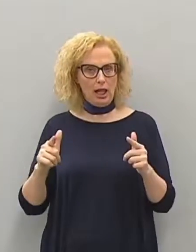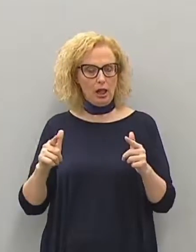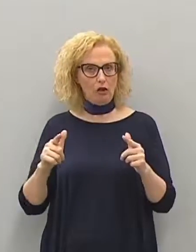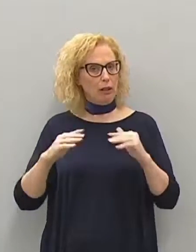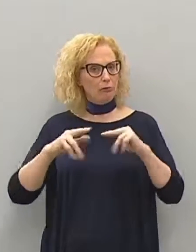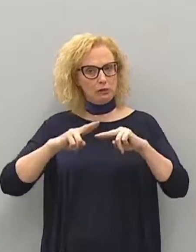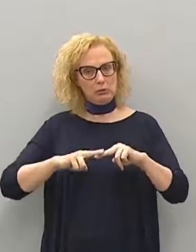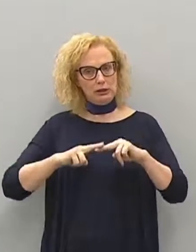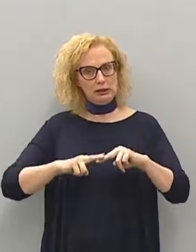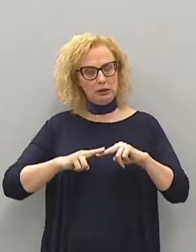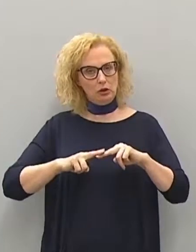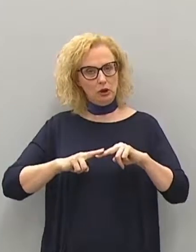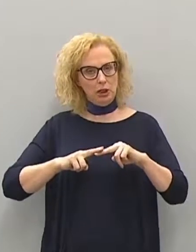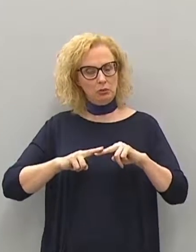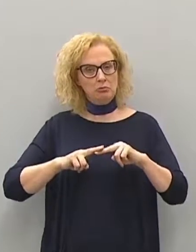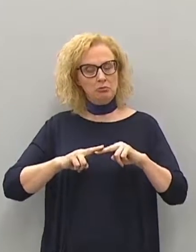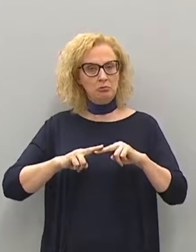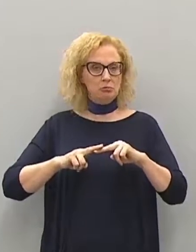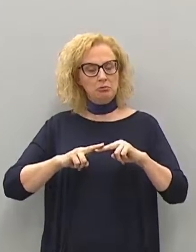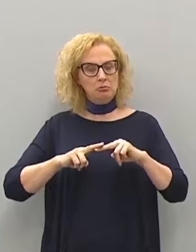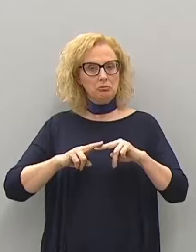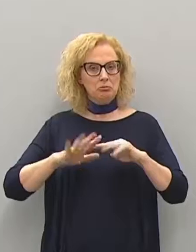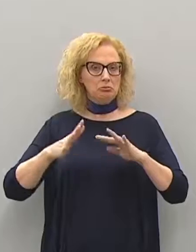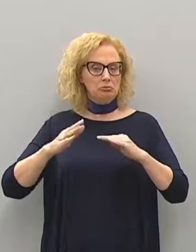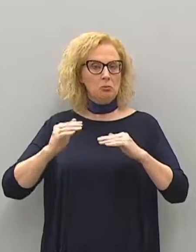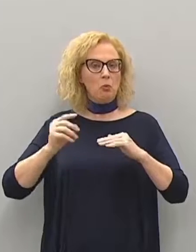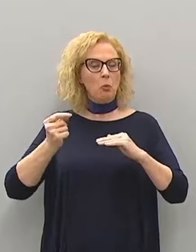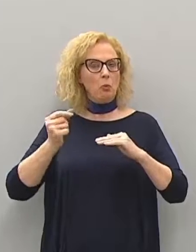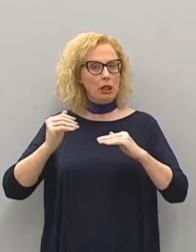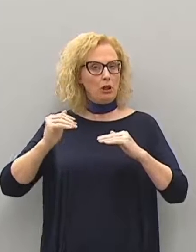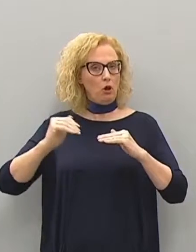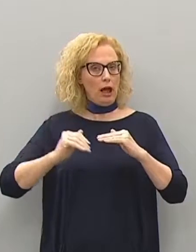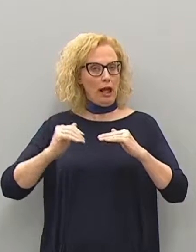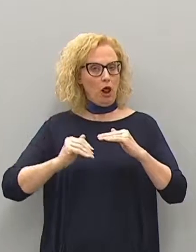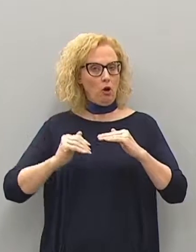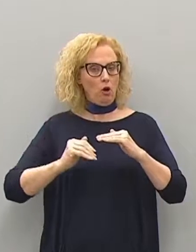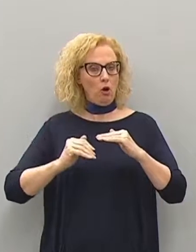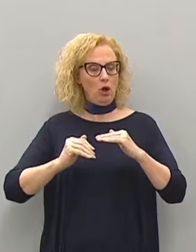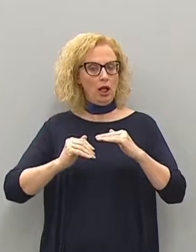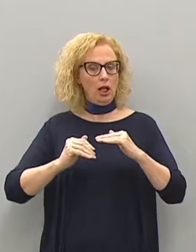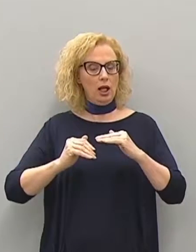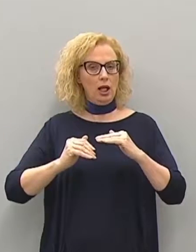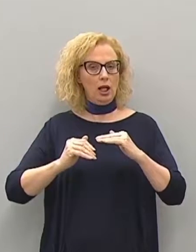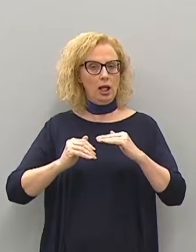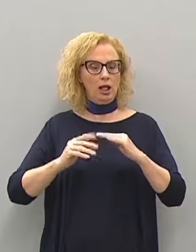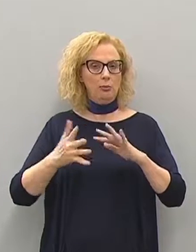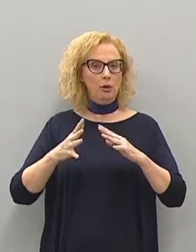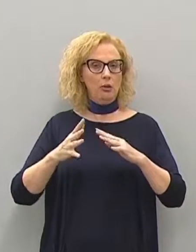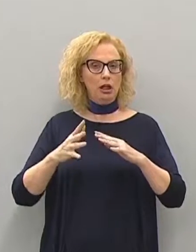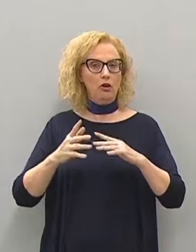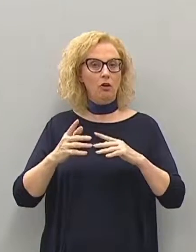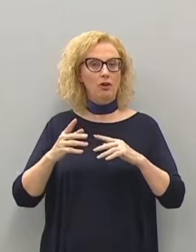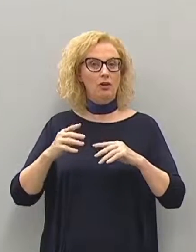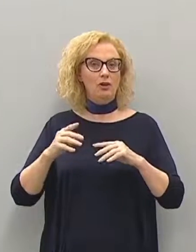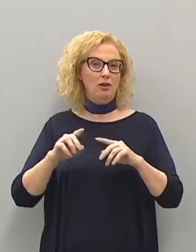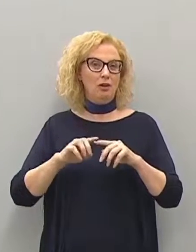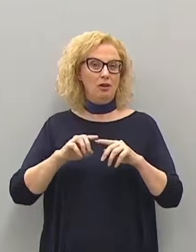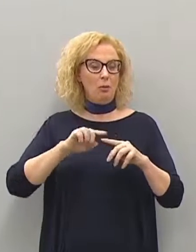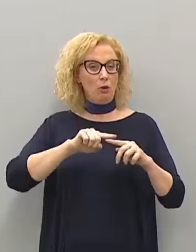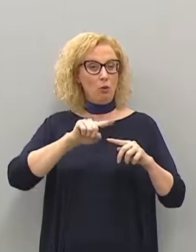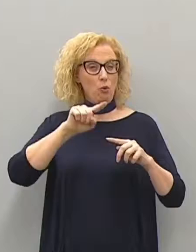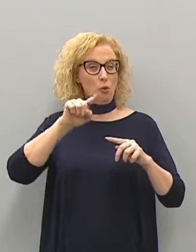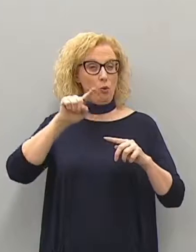stabilizzazione anche un anzi un leggero un leggero calo siamo probabilmente sul picco della curva diciamo